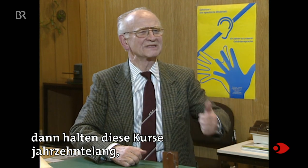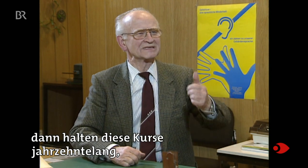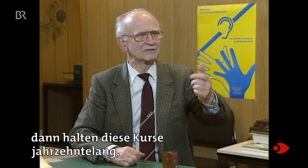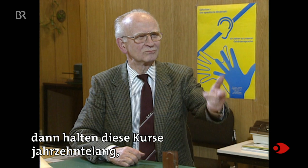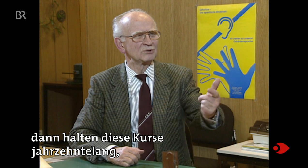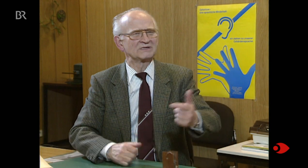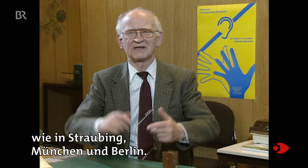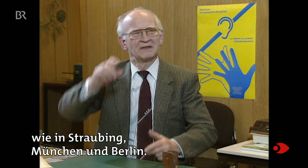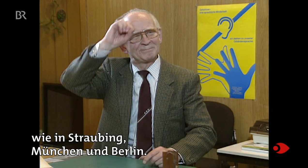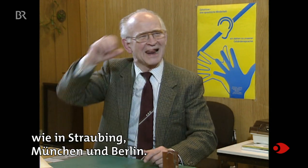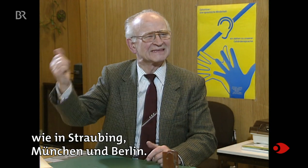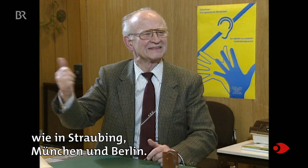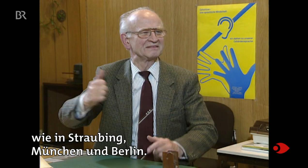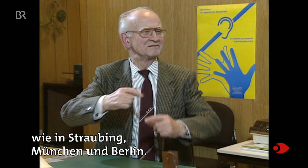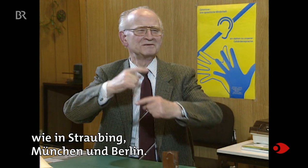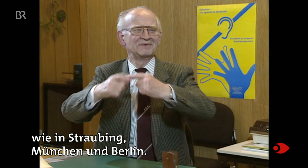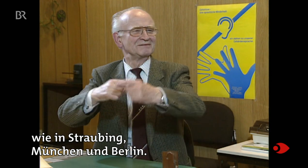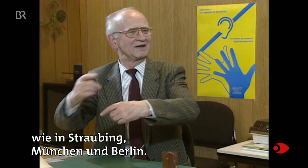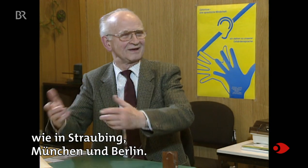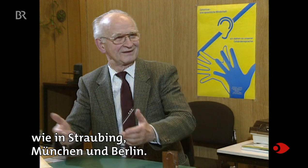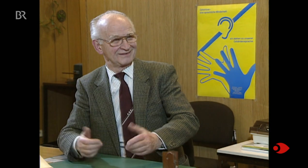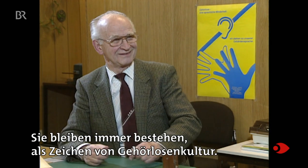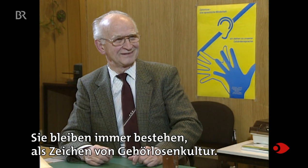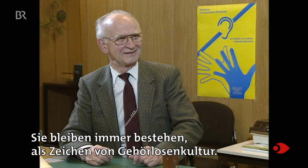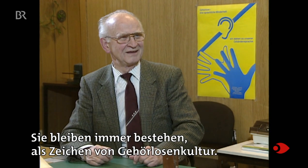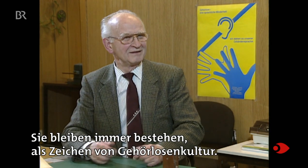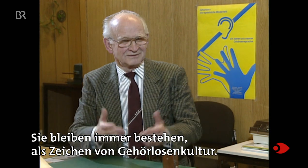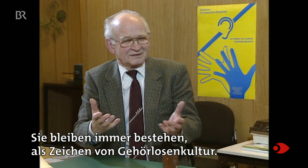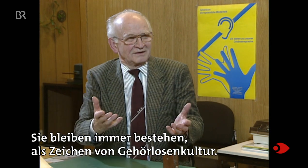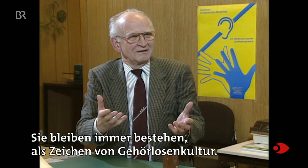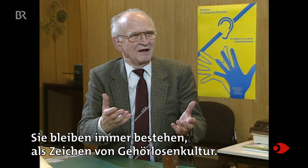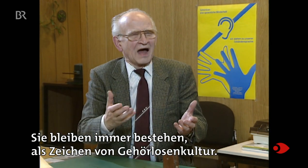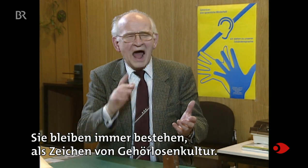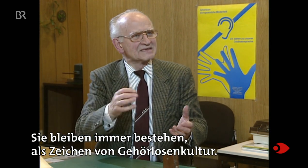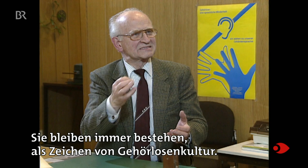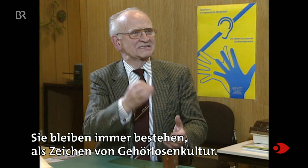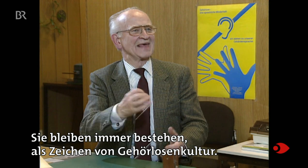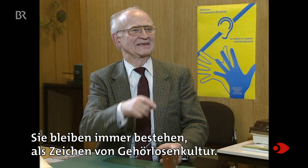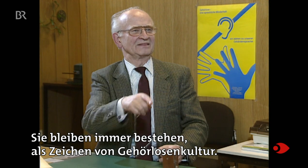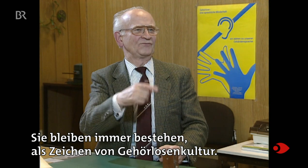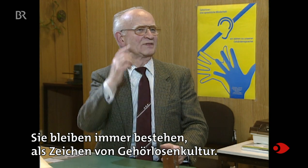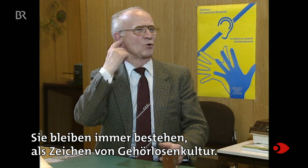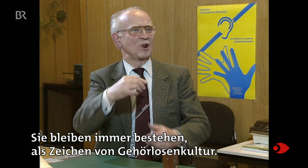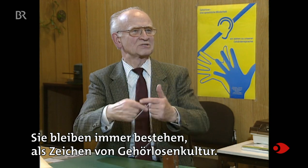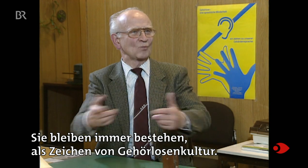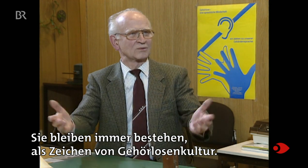jahrzehntelang, wie in Straubing, München und Berlin. Sie bleiben immer bestehen als Zeichen von